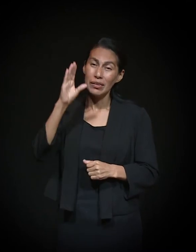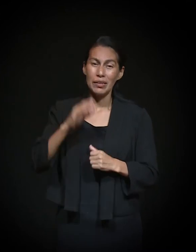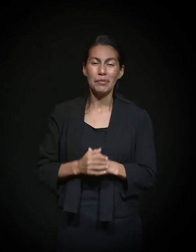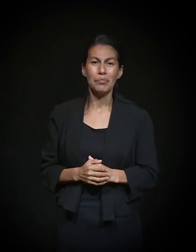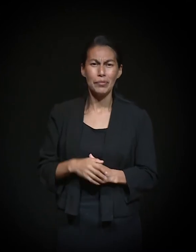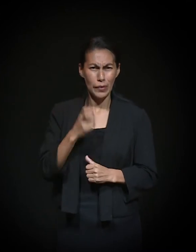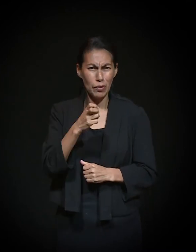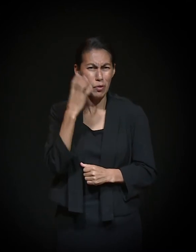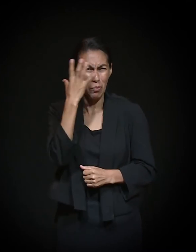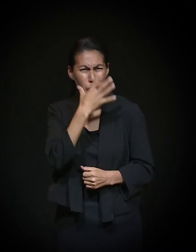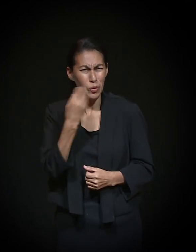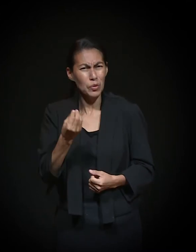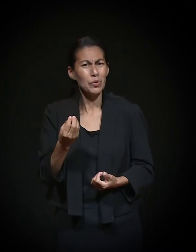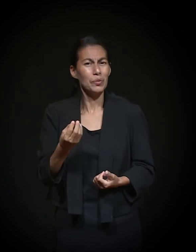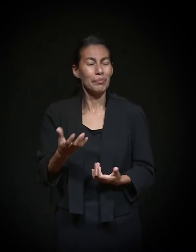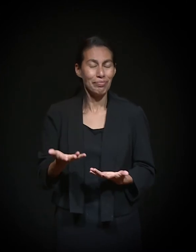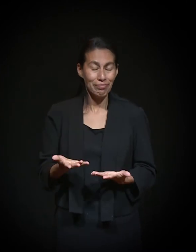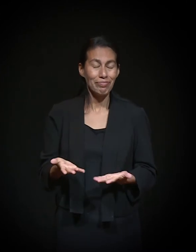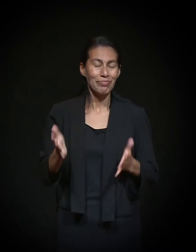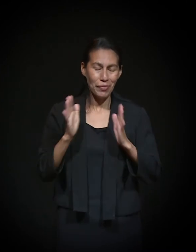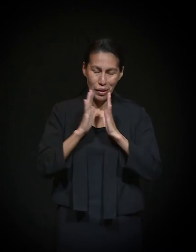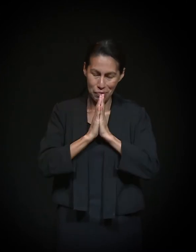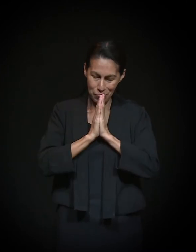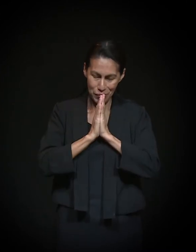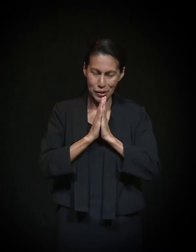es maravilloso, ¿no es cierto?